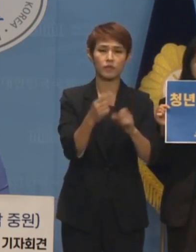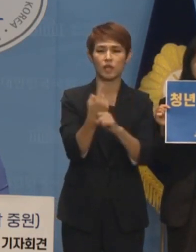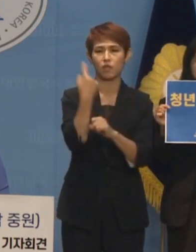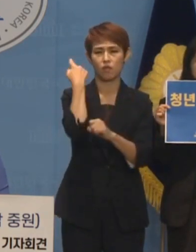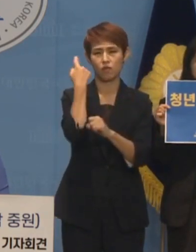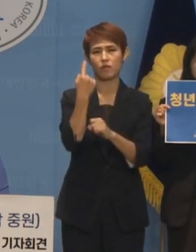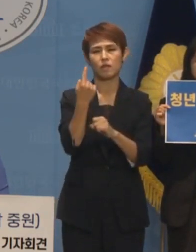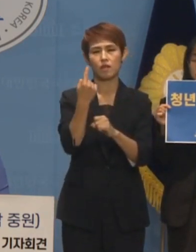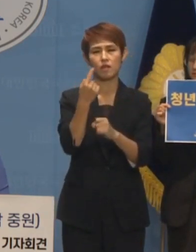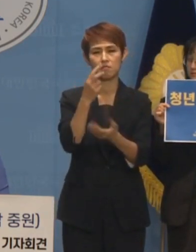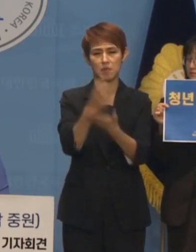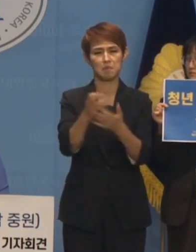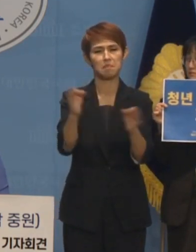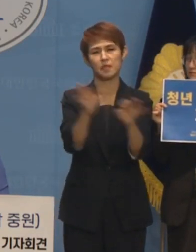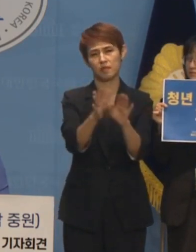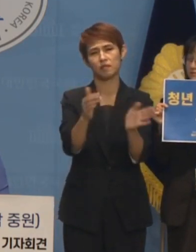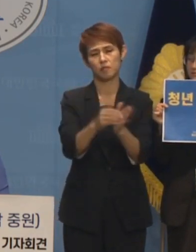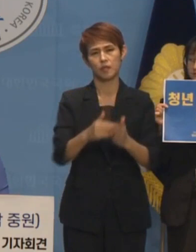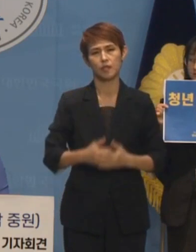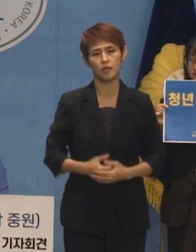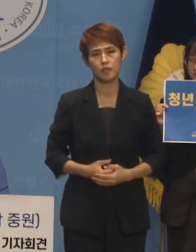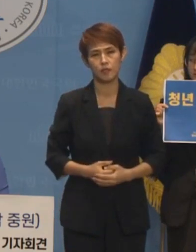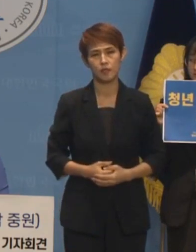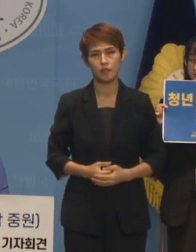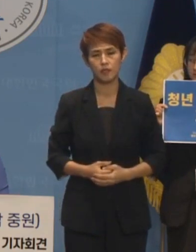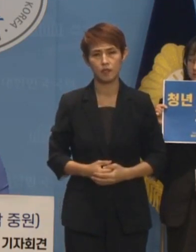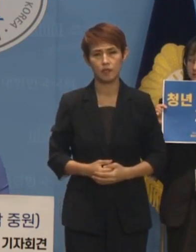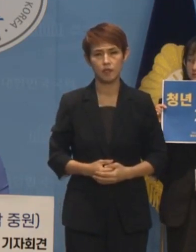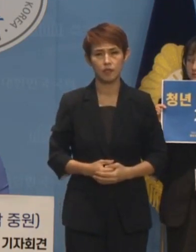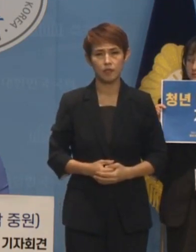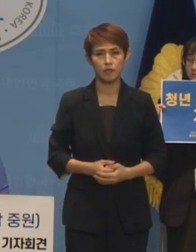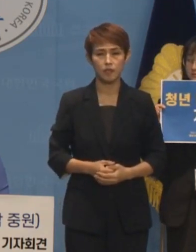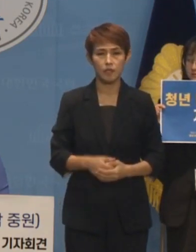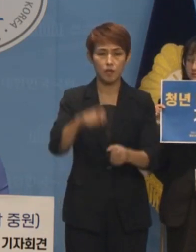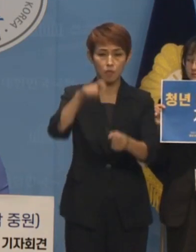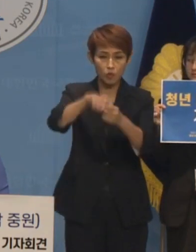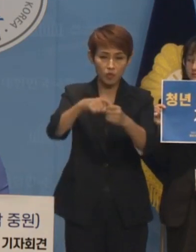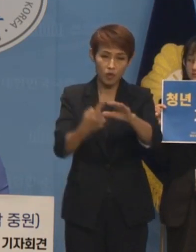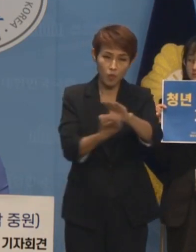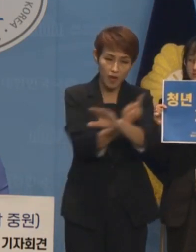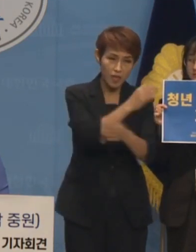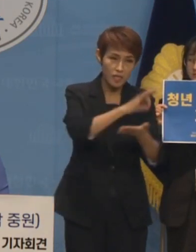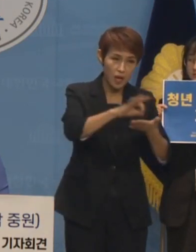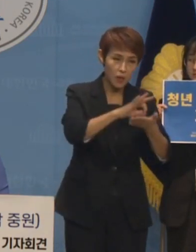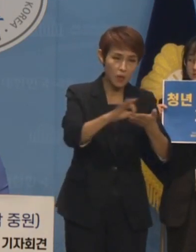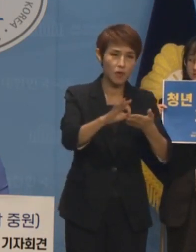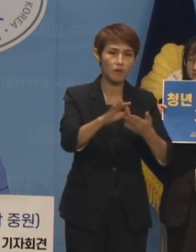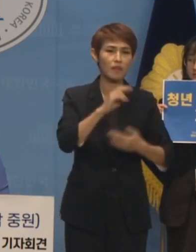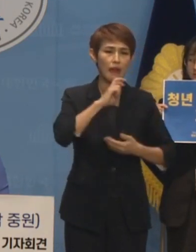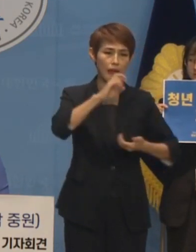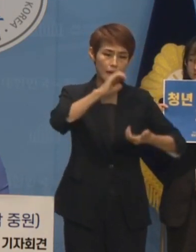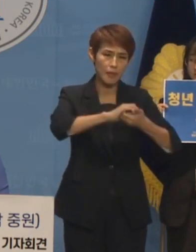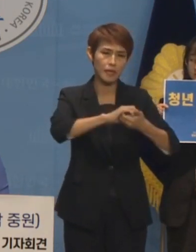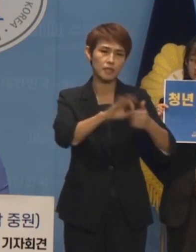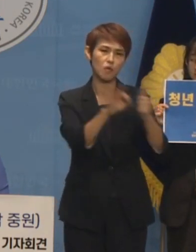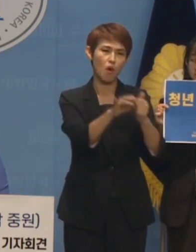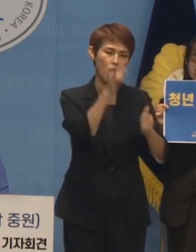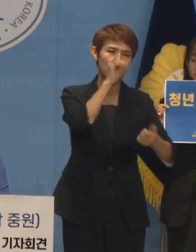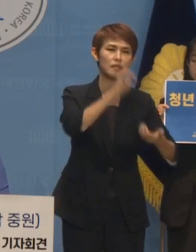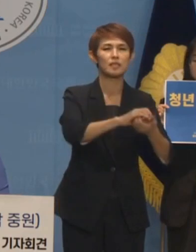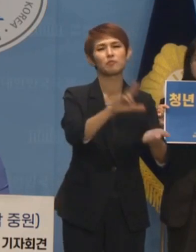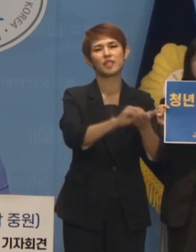유일한 지자체입니다. 도입 취지와 달리 목적 외에 사용되고 특정 나이에만 지급되는 등 한계가 있다는